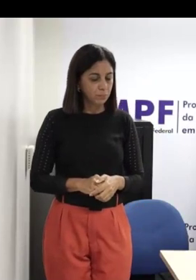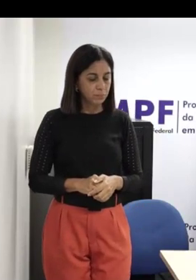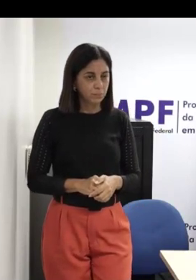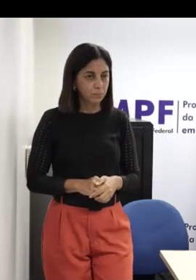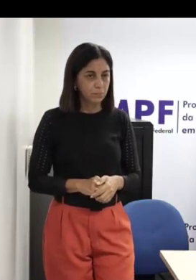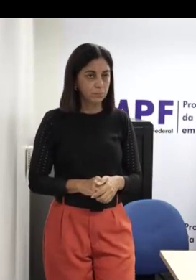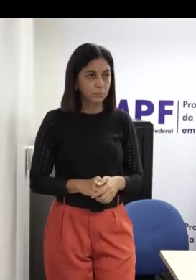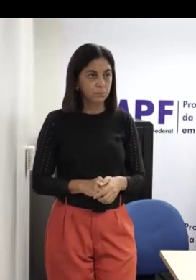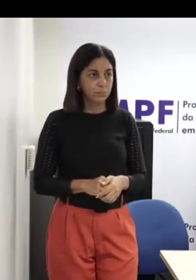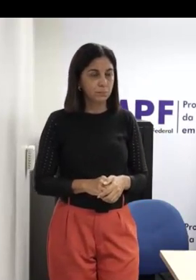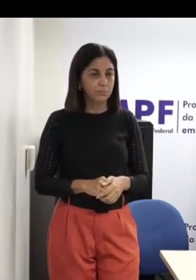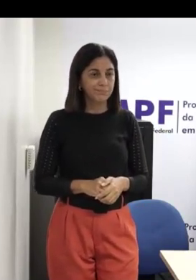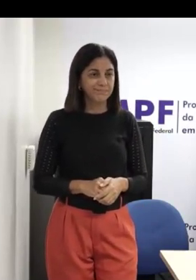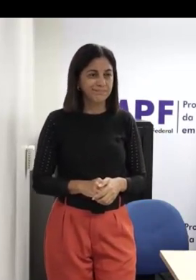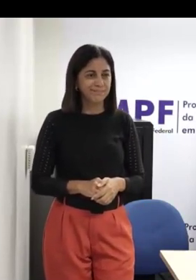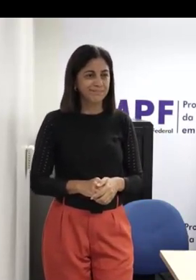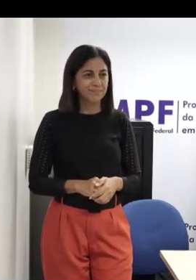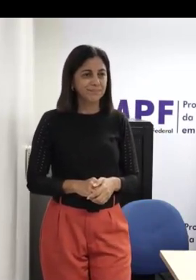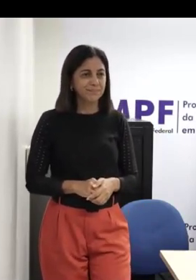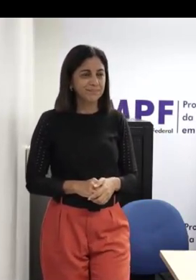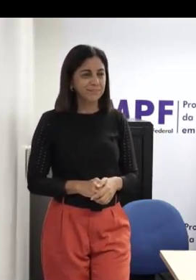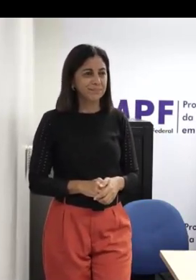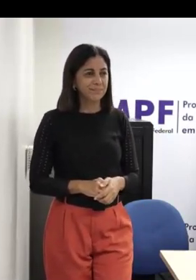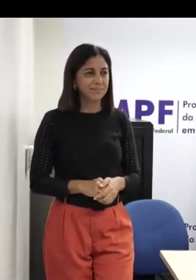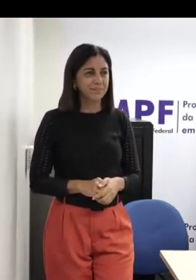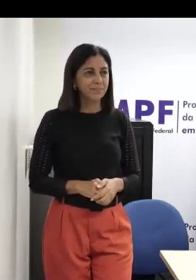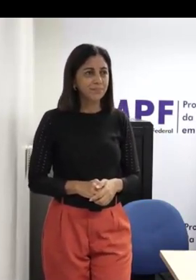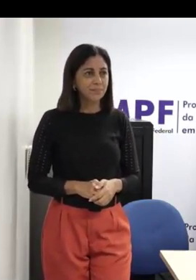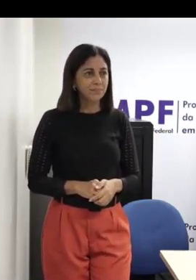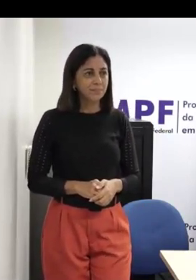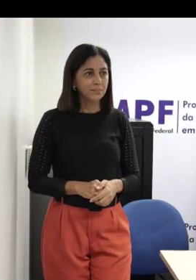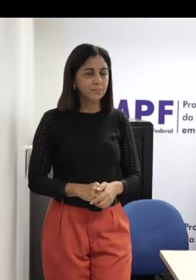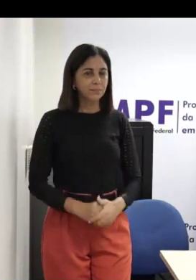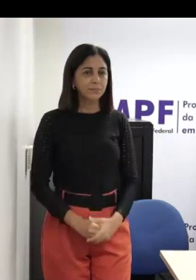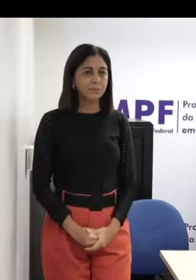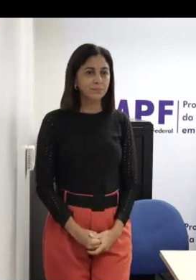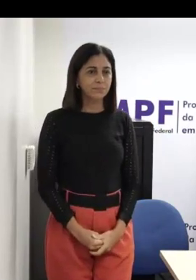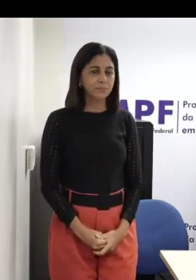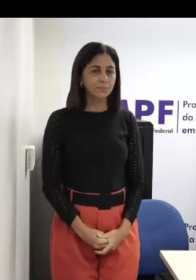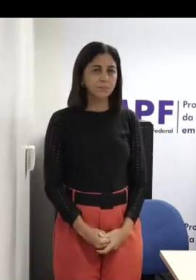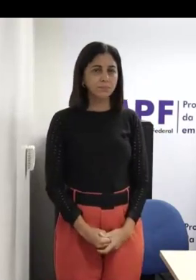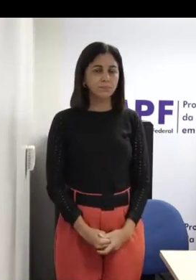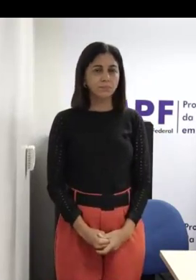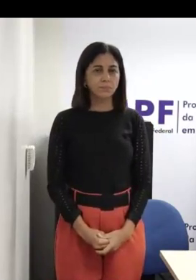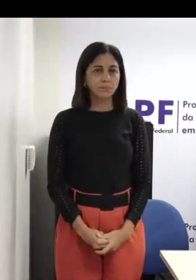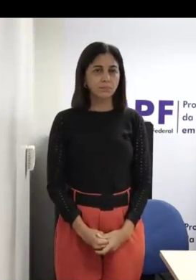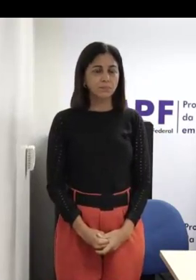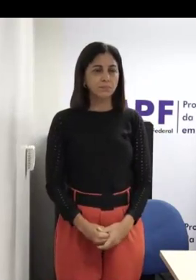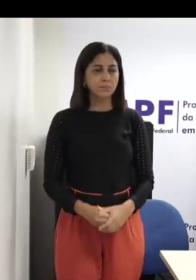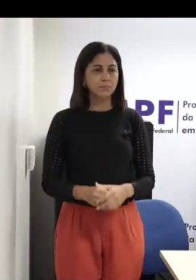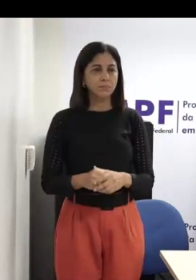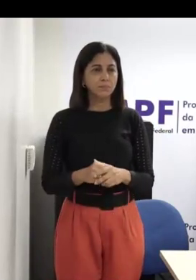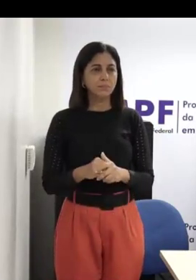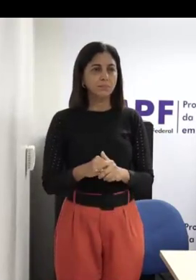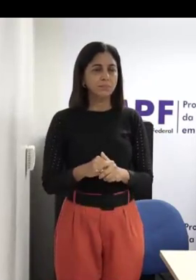elementos é bem extenso né como conciliar a reunião desses elementos informativos inclusive